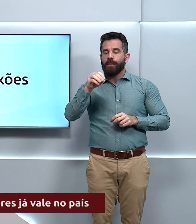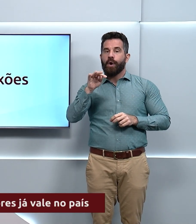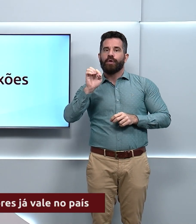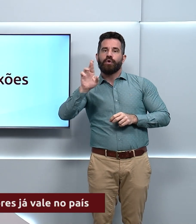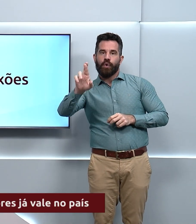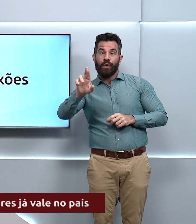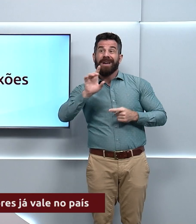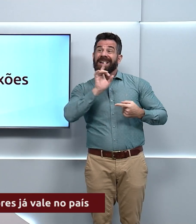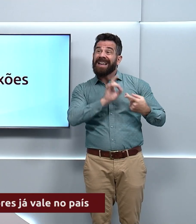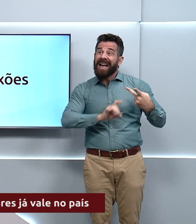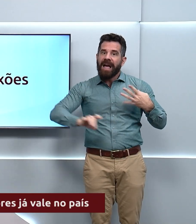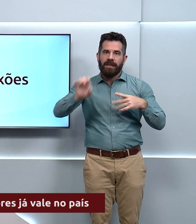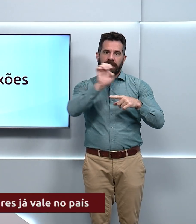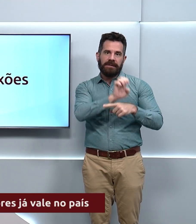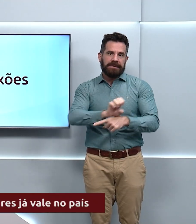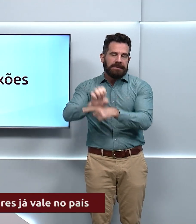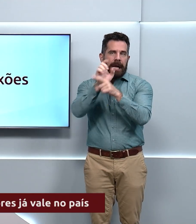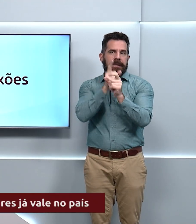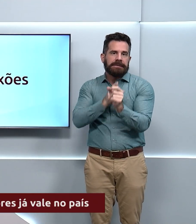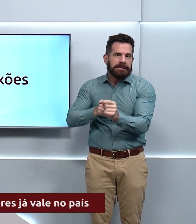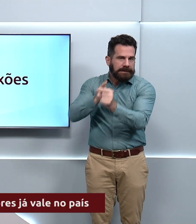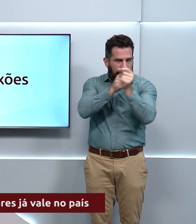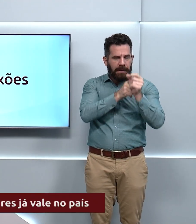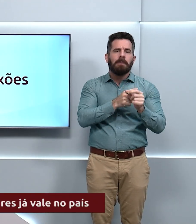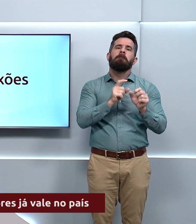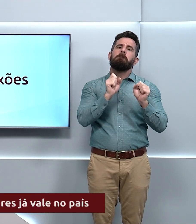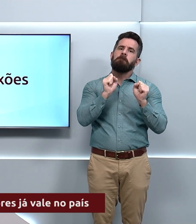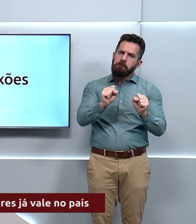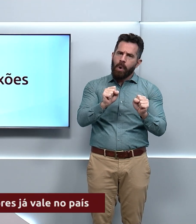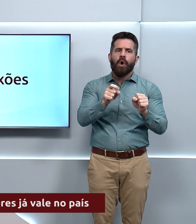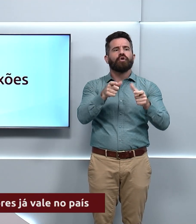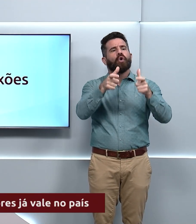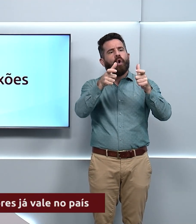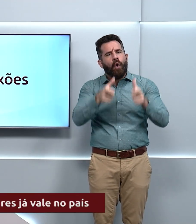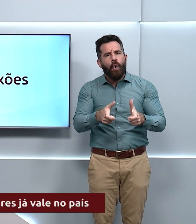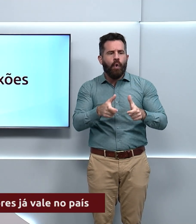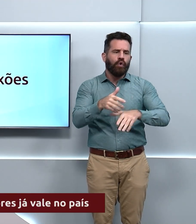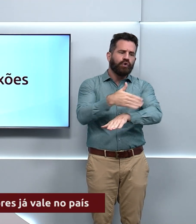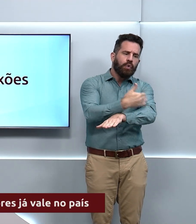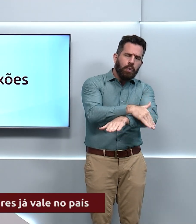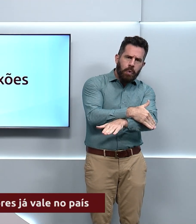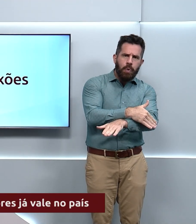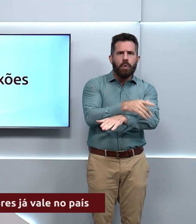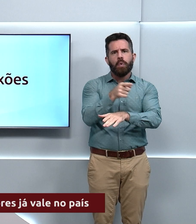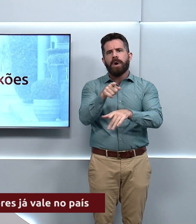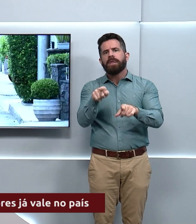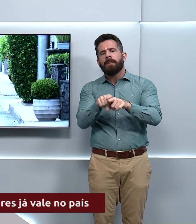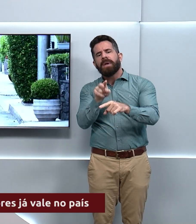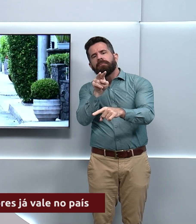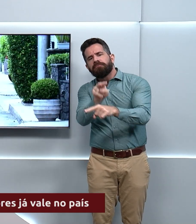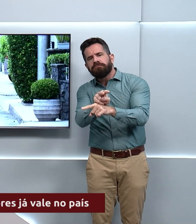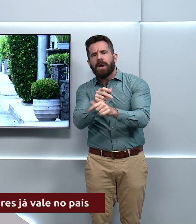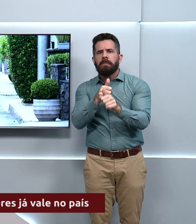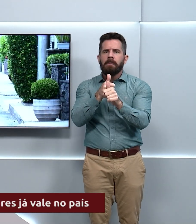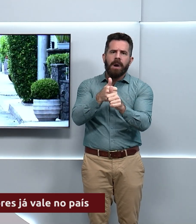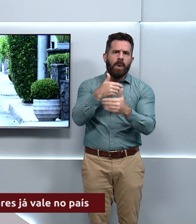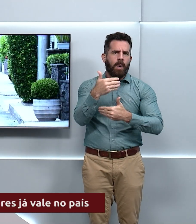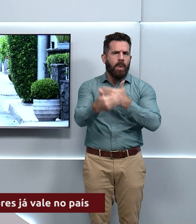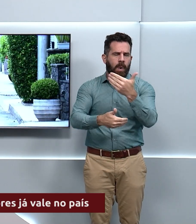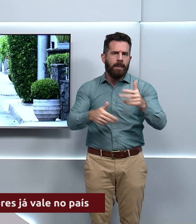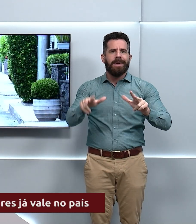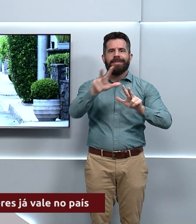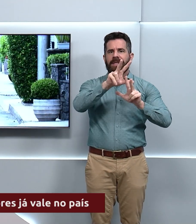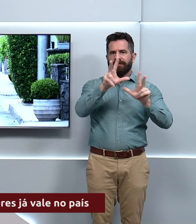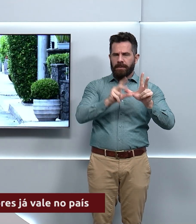responsável por determinar onde esses veículos podem circular e como é feita a fiscalização. Entenda mais